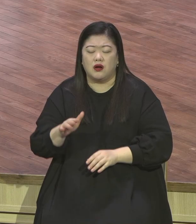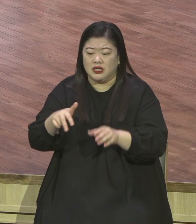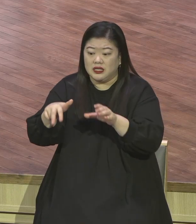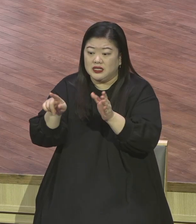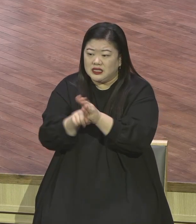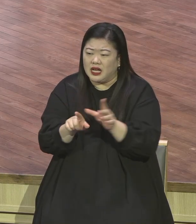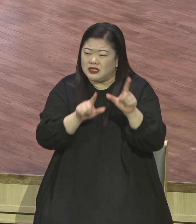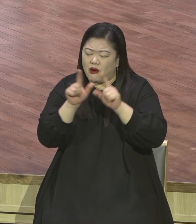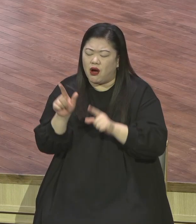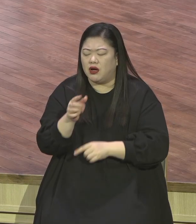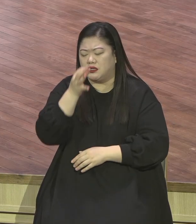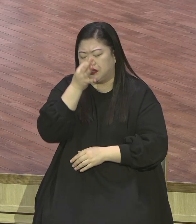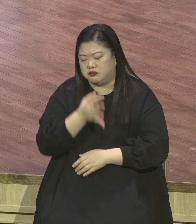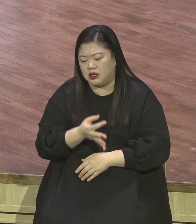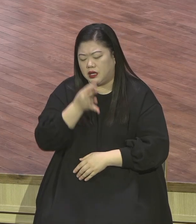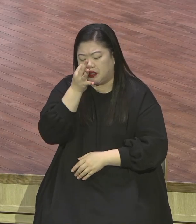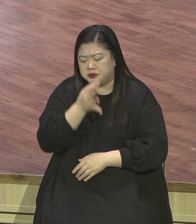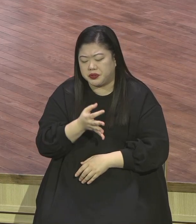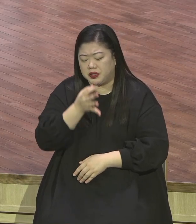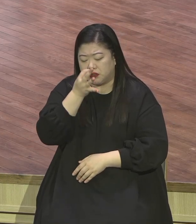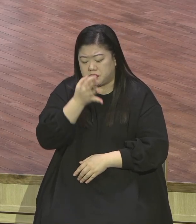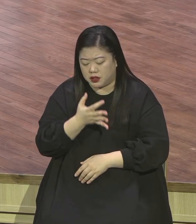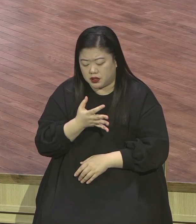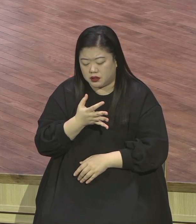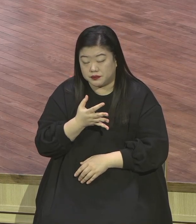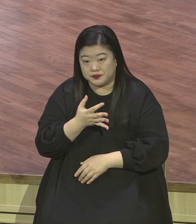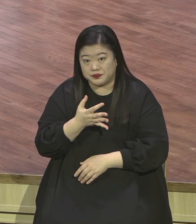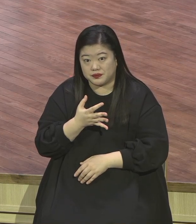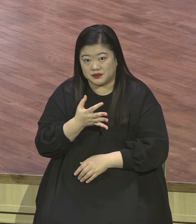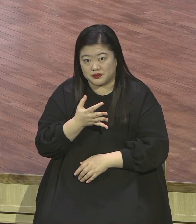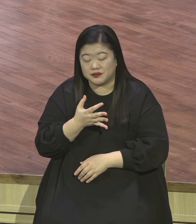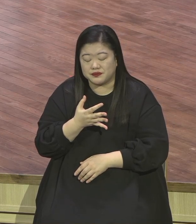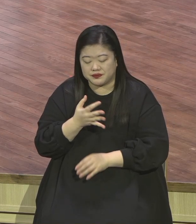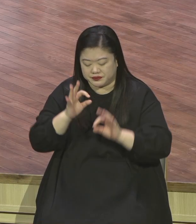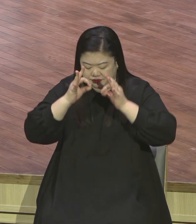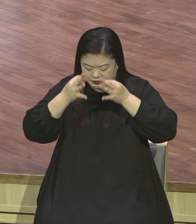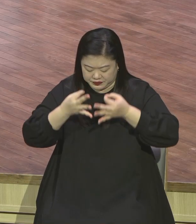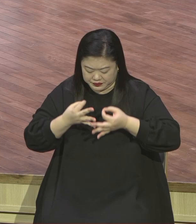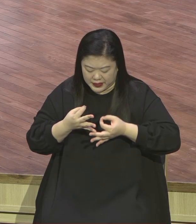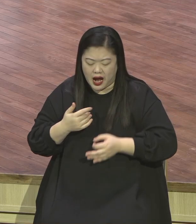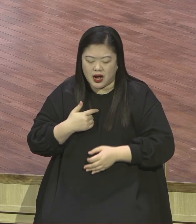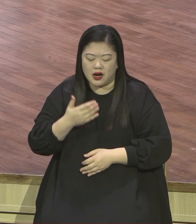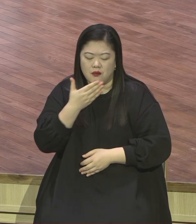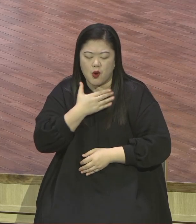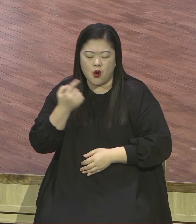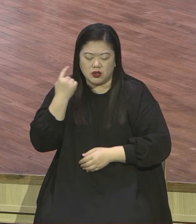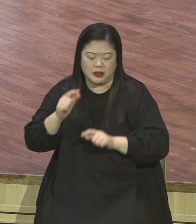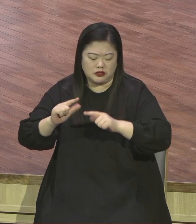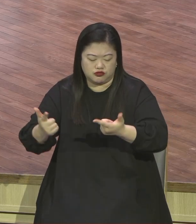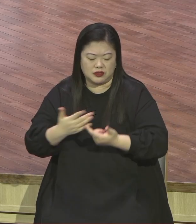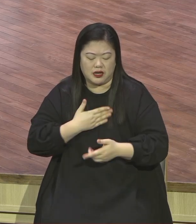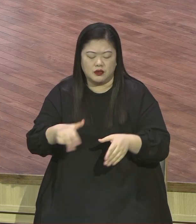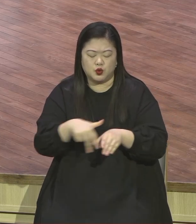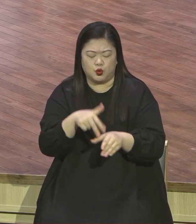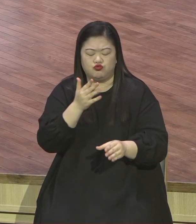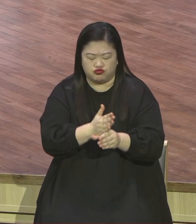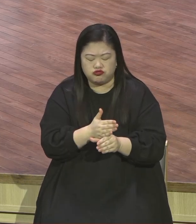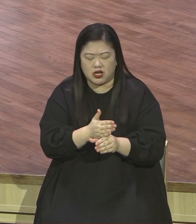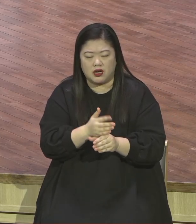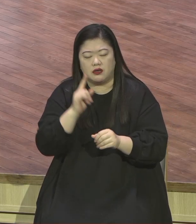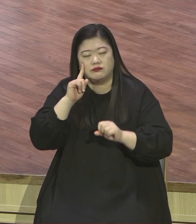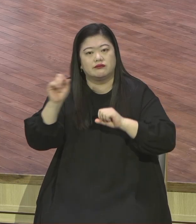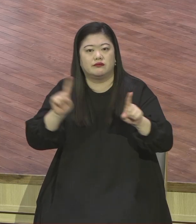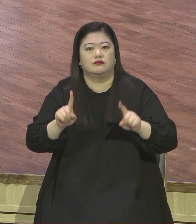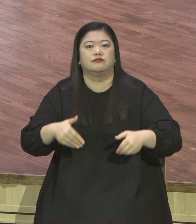기독교 종교 아시겠어요 아 내가 지금 종교생활을 했구나 복음 속에 있는 게 아니구나 잘못됐다 빨리 정신 벗지